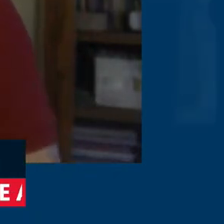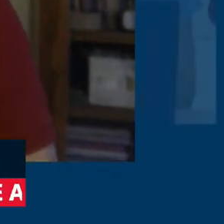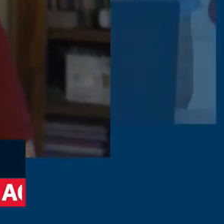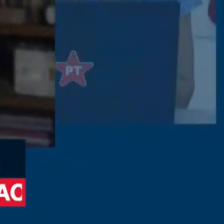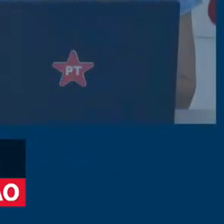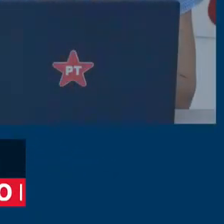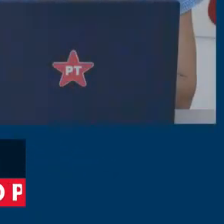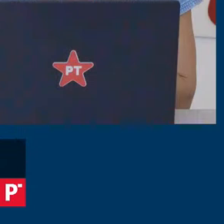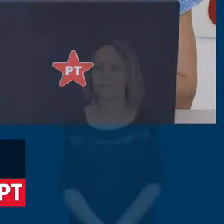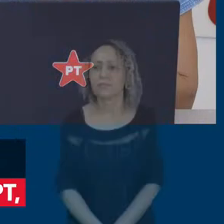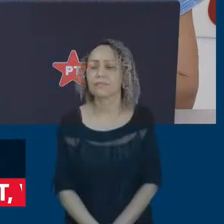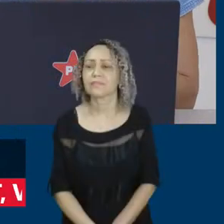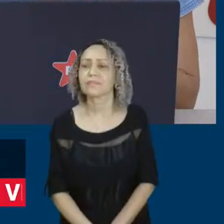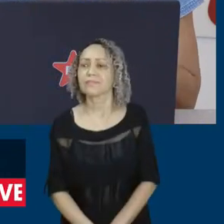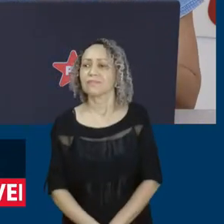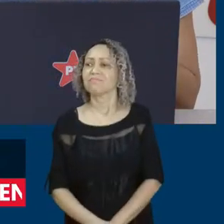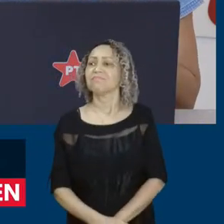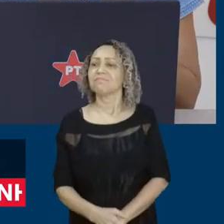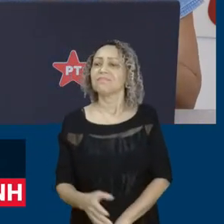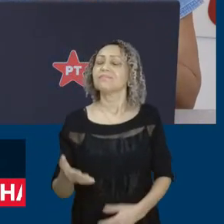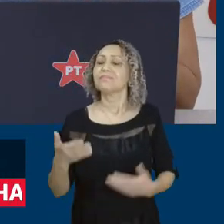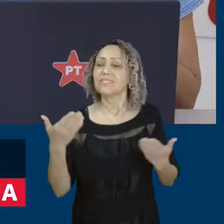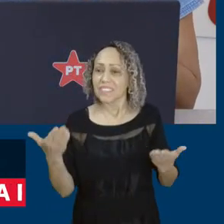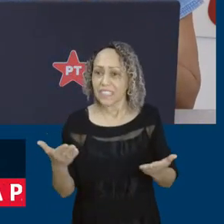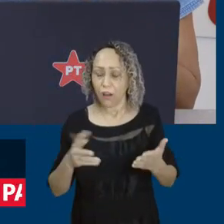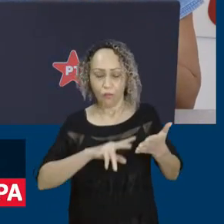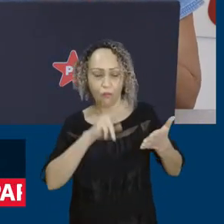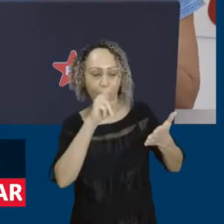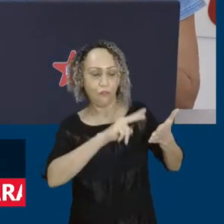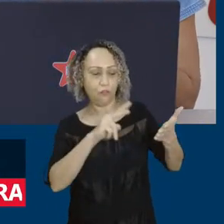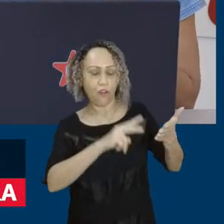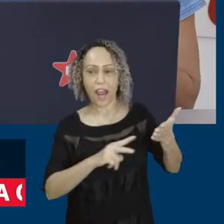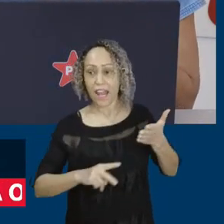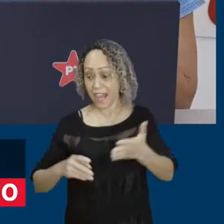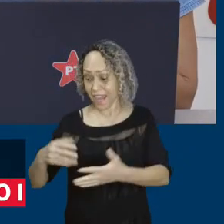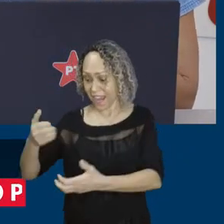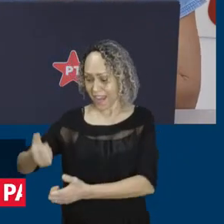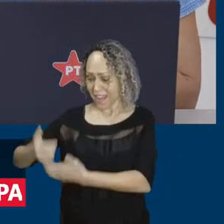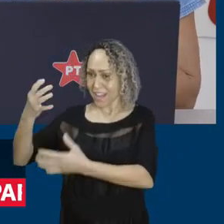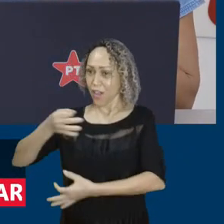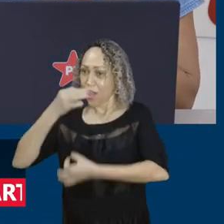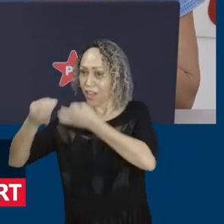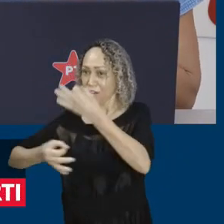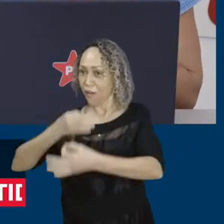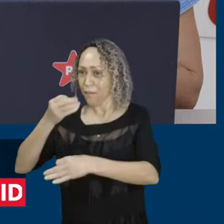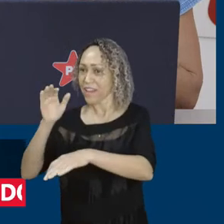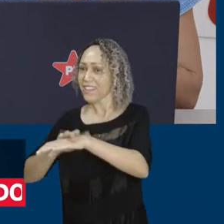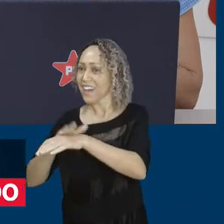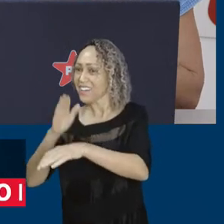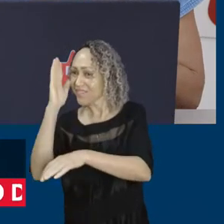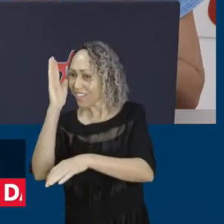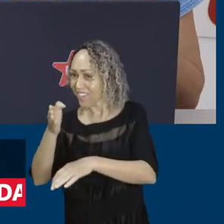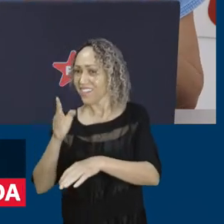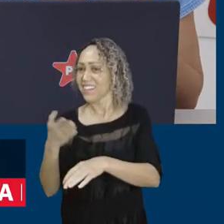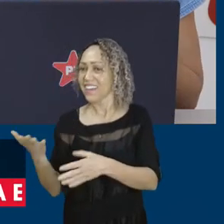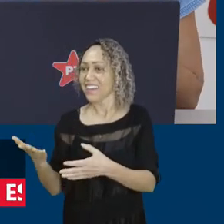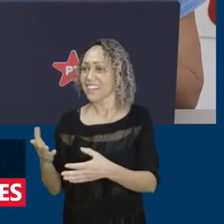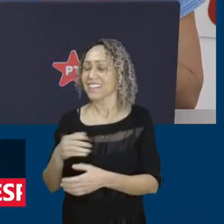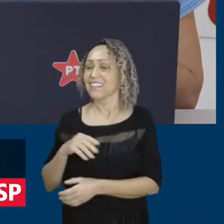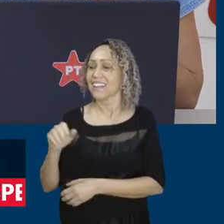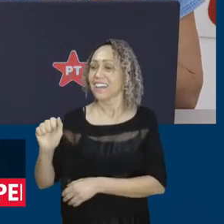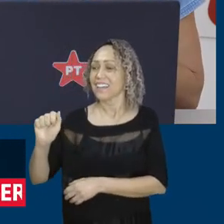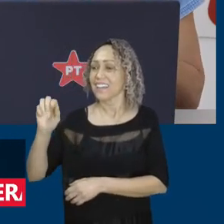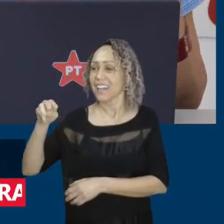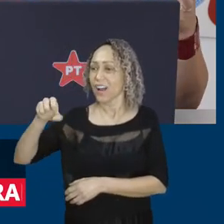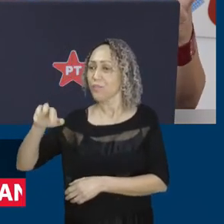estado. É isso. Valdo, eu vou ler aqui uns comentários no chat para você. A Almeri Guerra aqui te